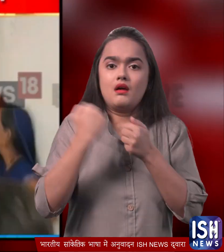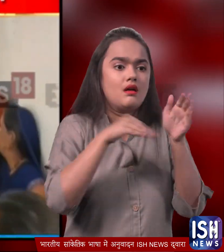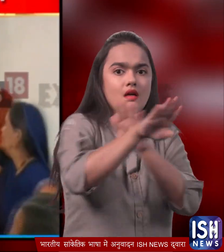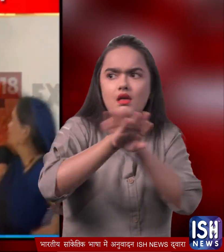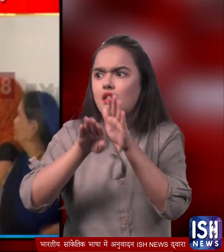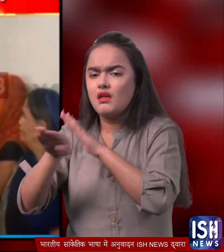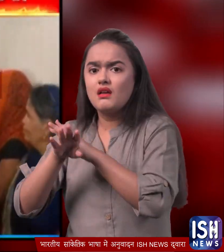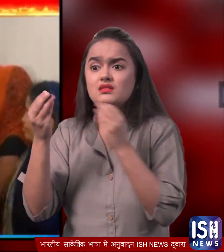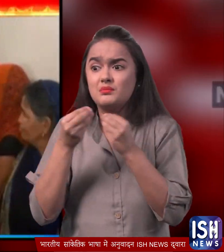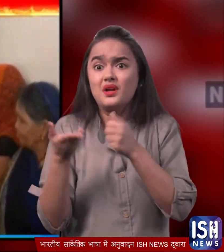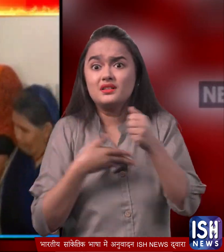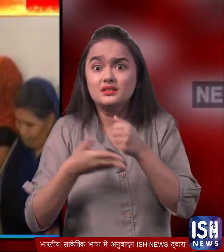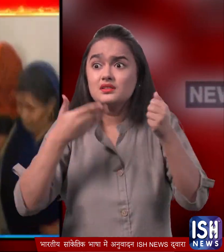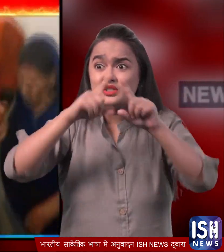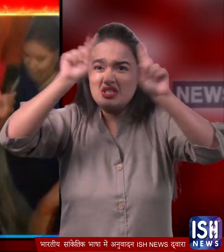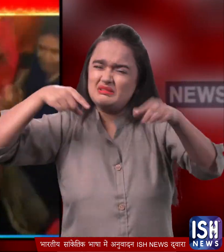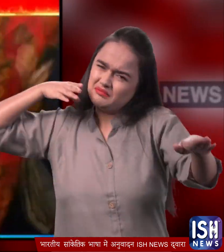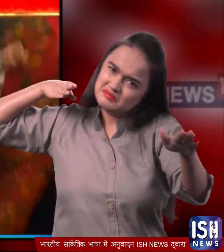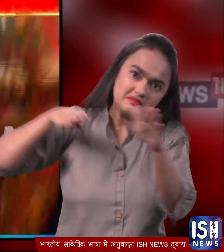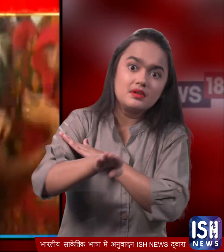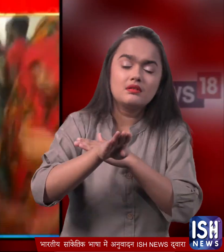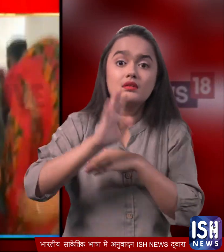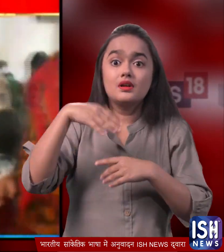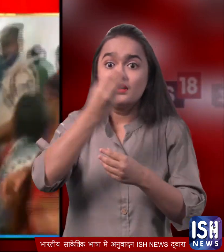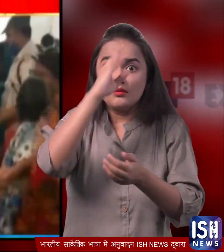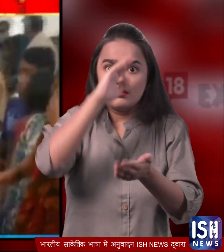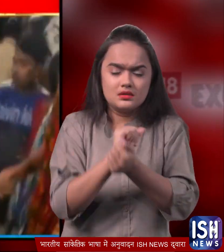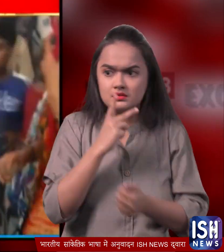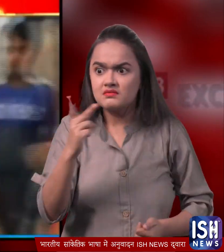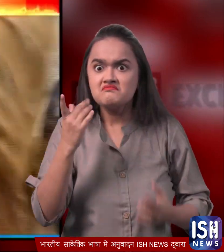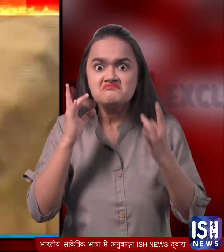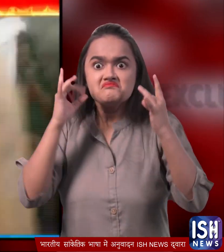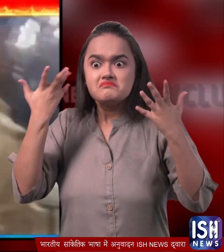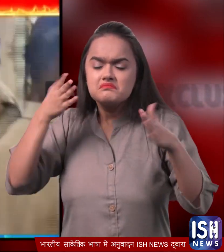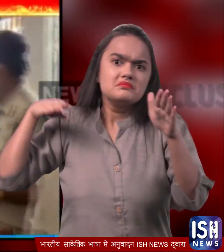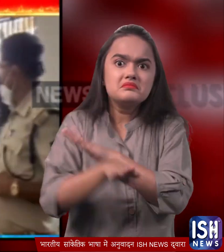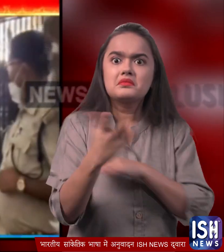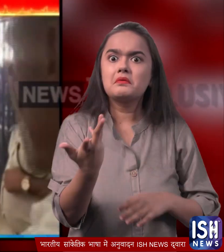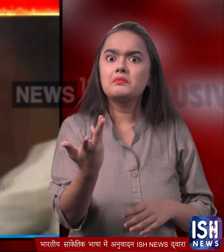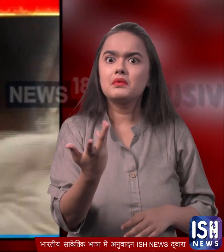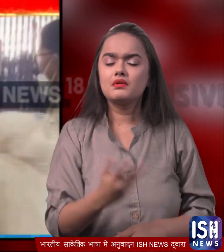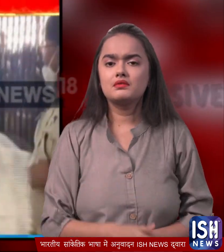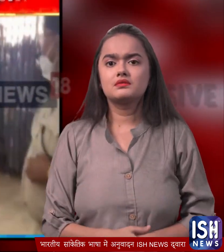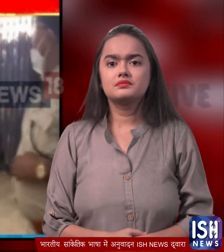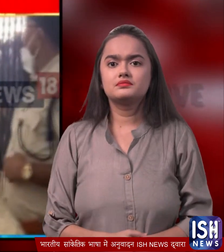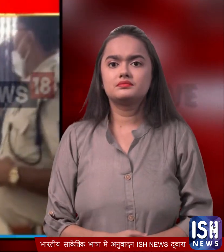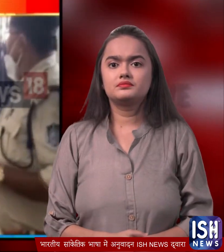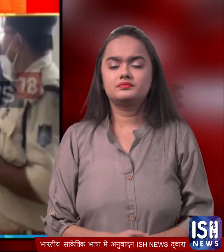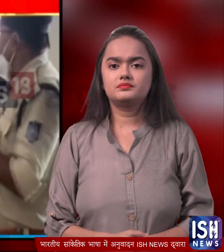नजर आए। कुछ किसान किसी तरह गोदाम के अंदर पहुंच गए, जिसे देखकर वहां मौजूद पुलिस वाले भड़क गए।